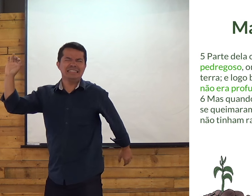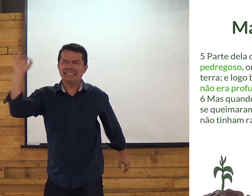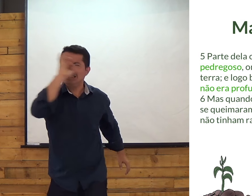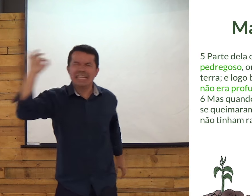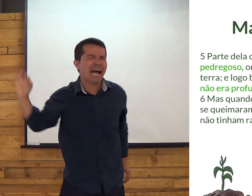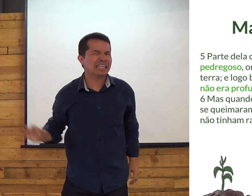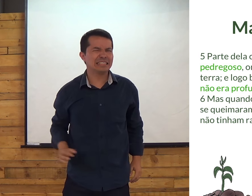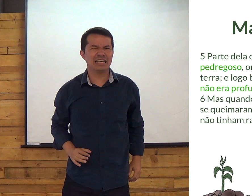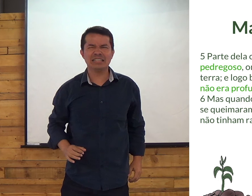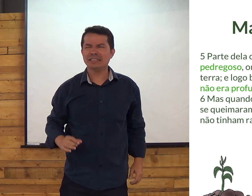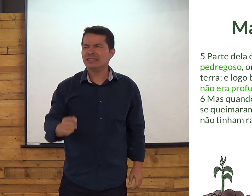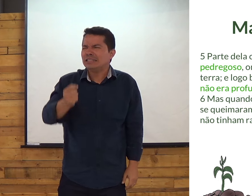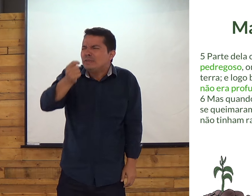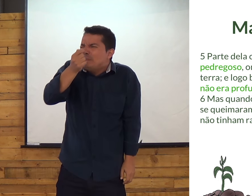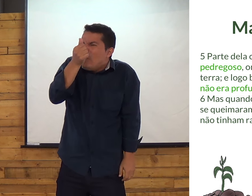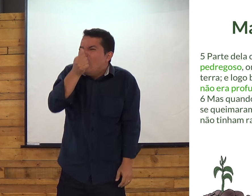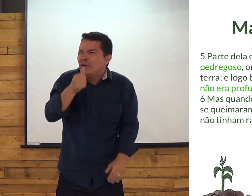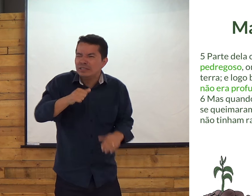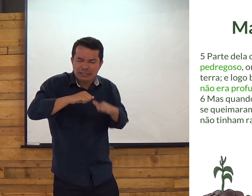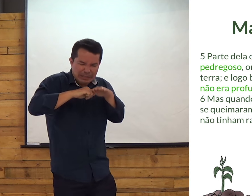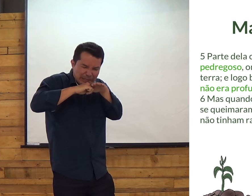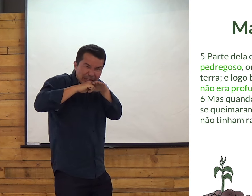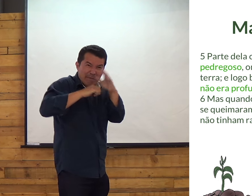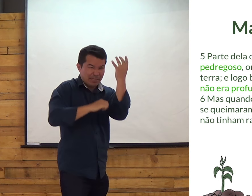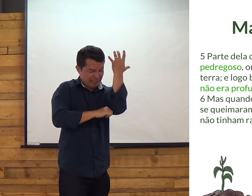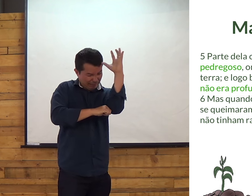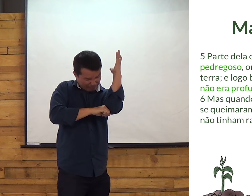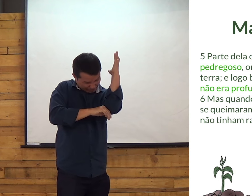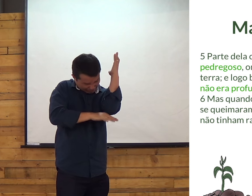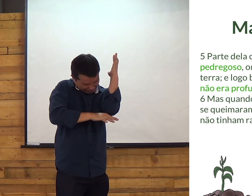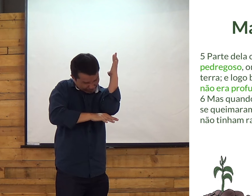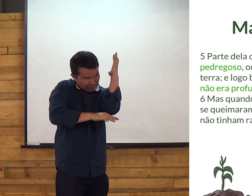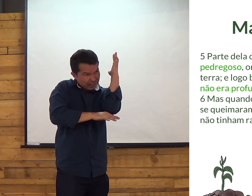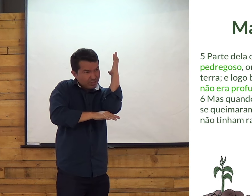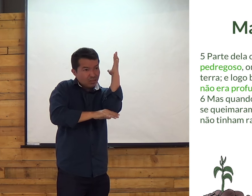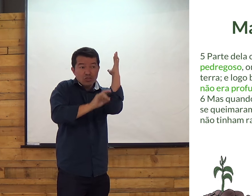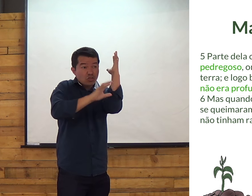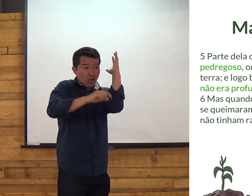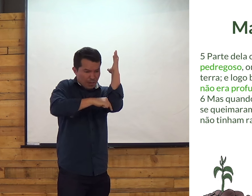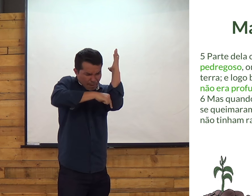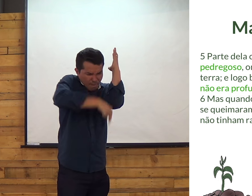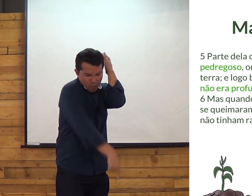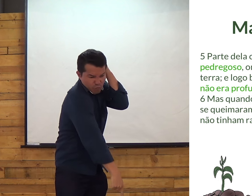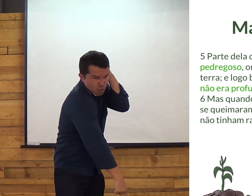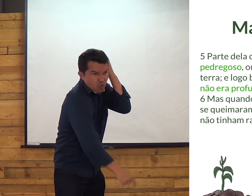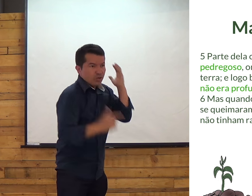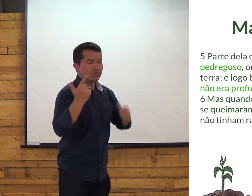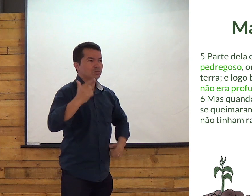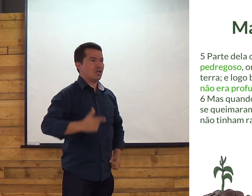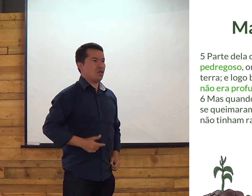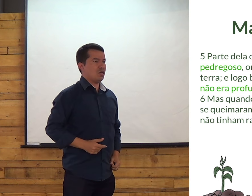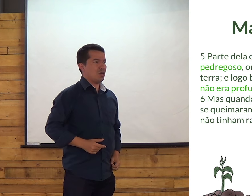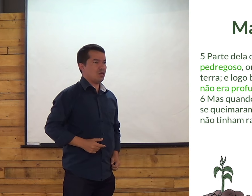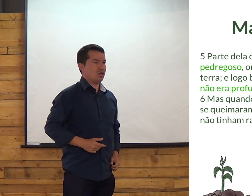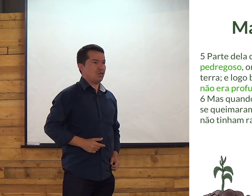louvor, sintonia, não temos. Parece que a nossa raiz é rasa, não